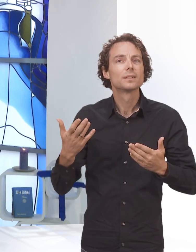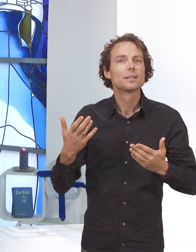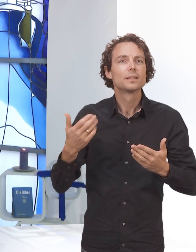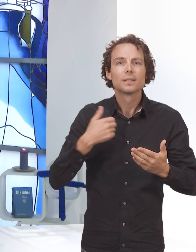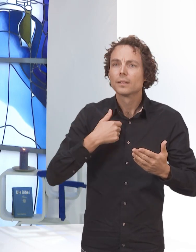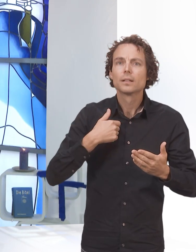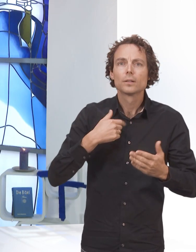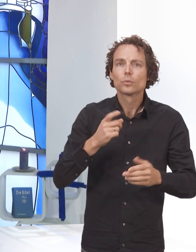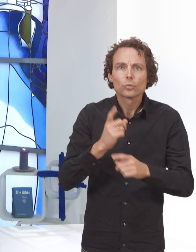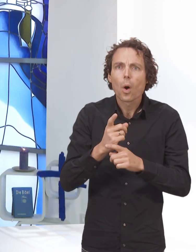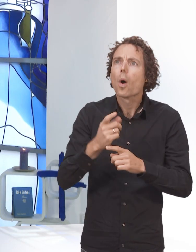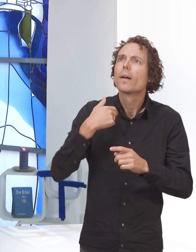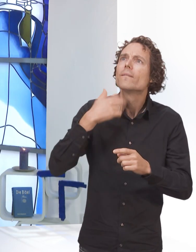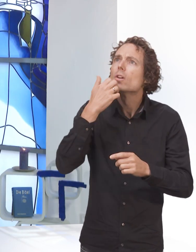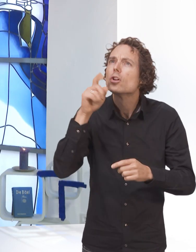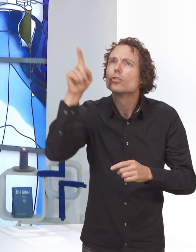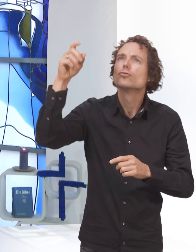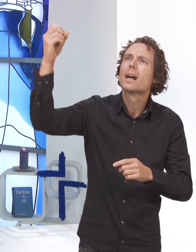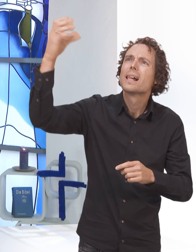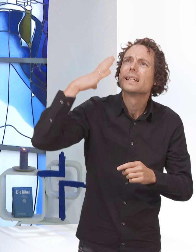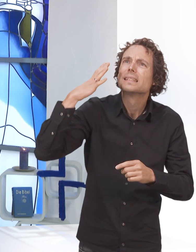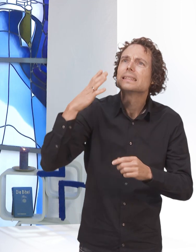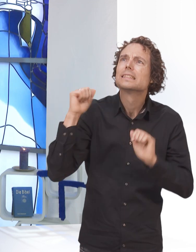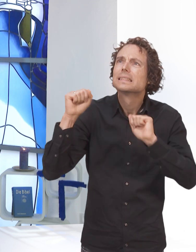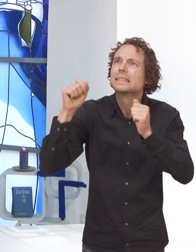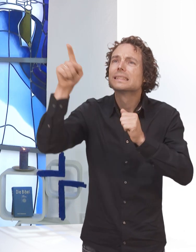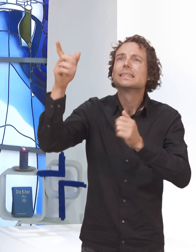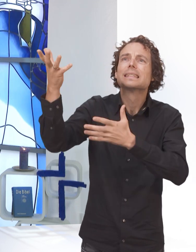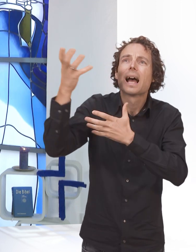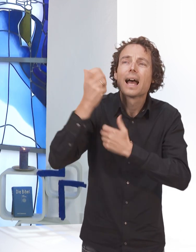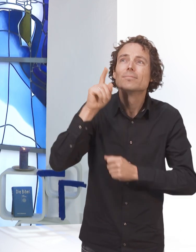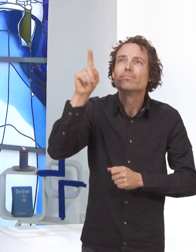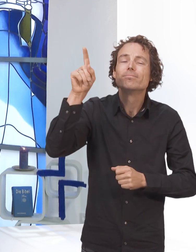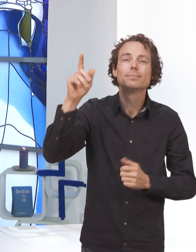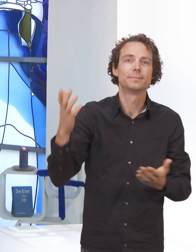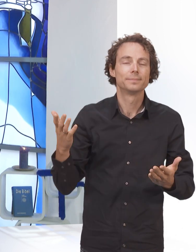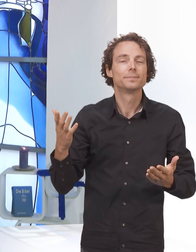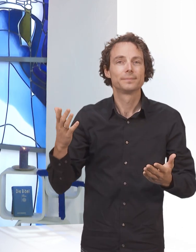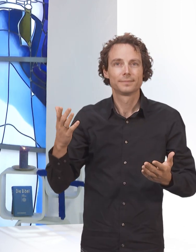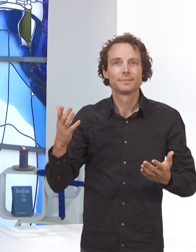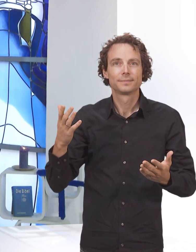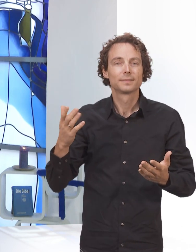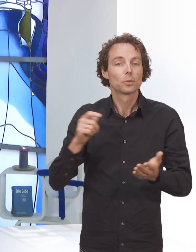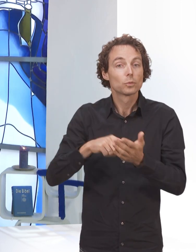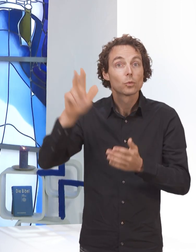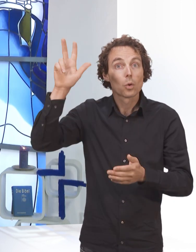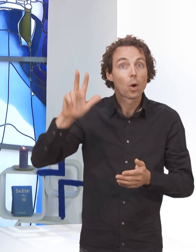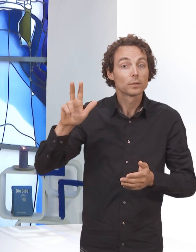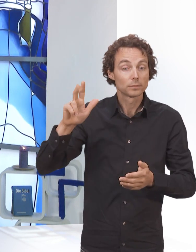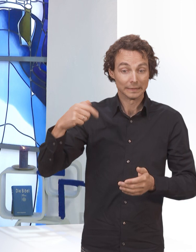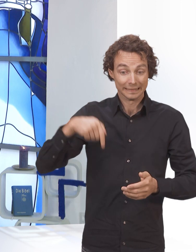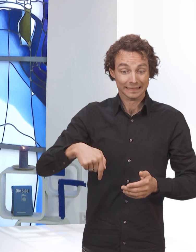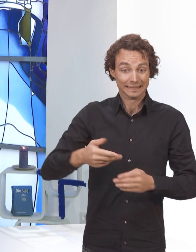dem Licht streben und uns danach sehnen und weil uns Gott genau in